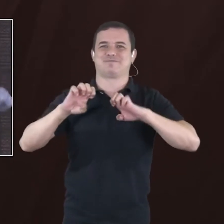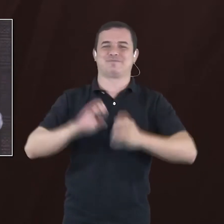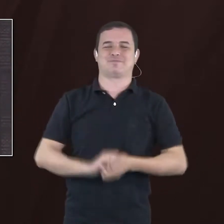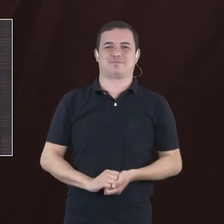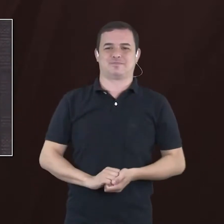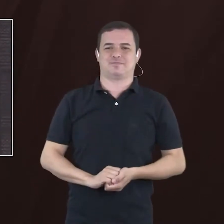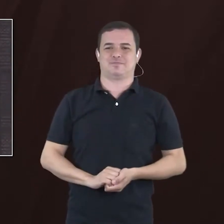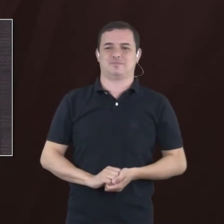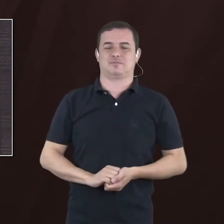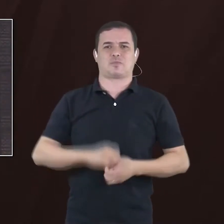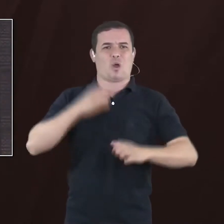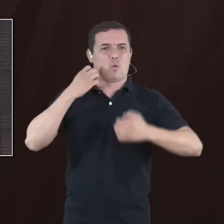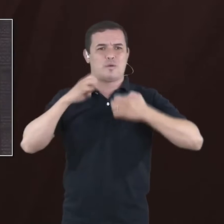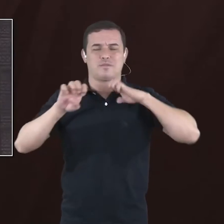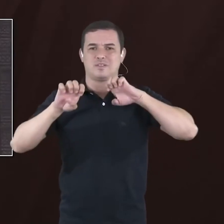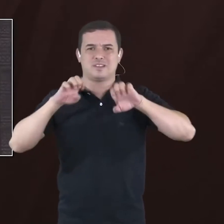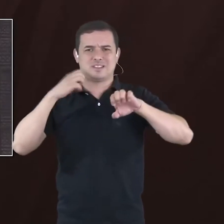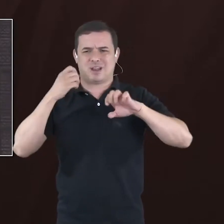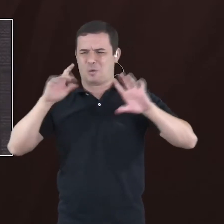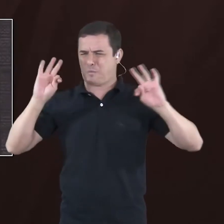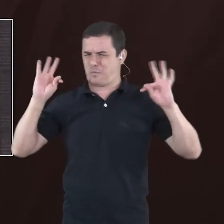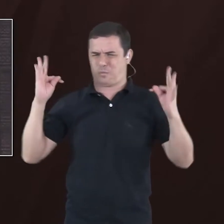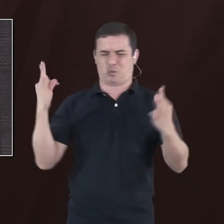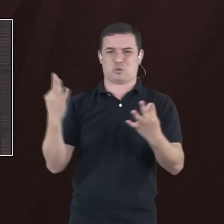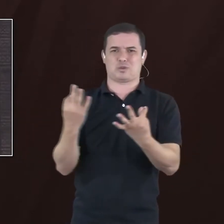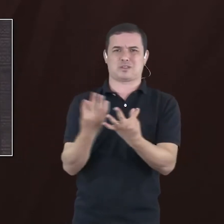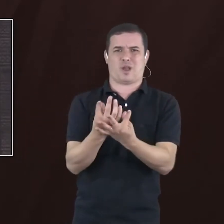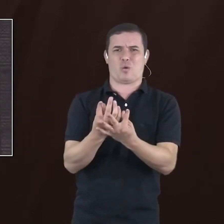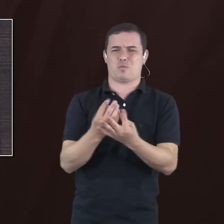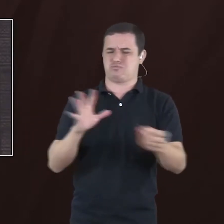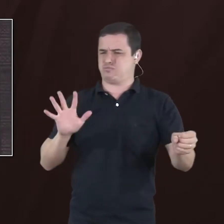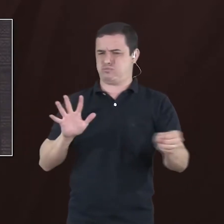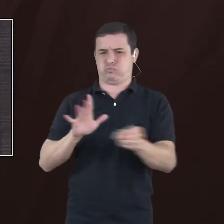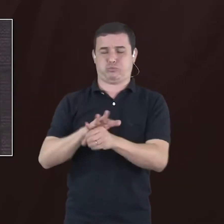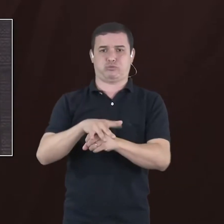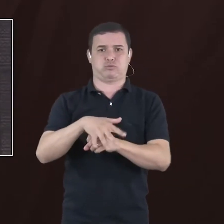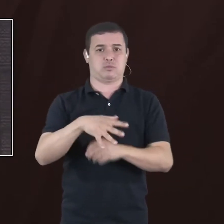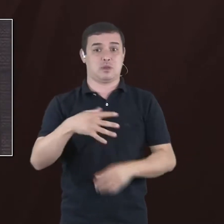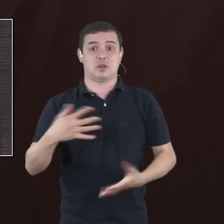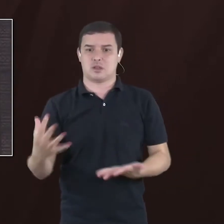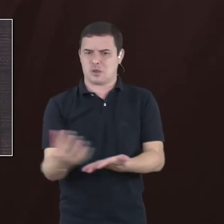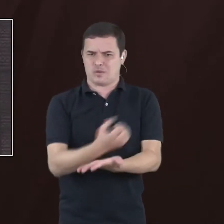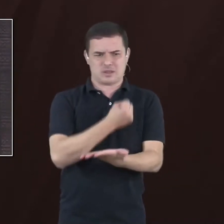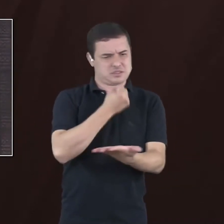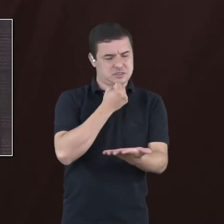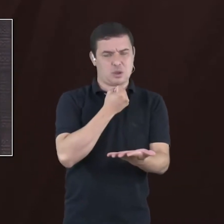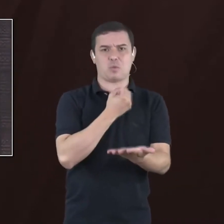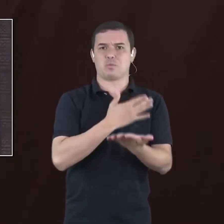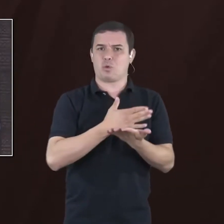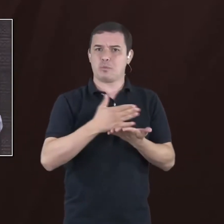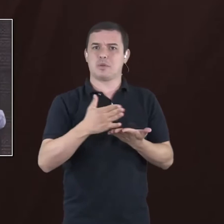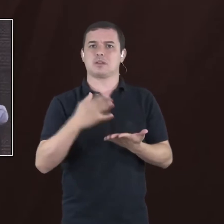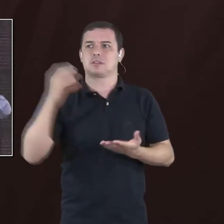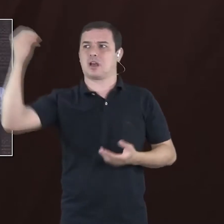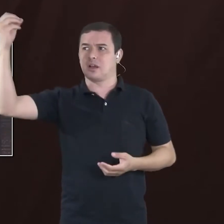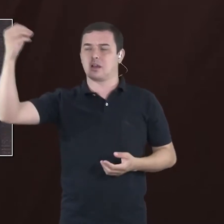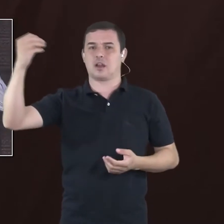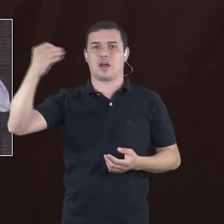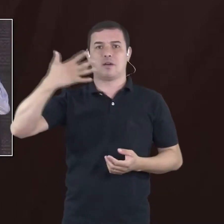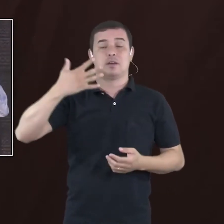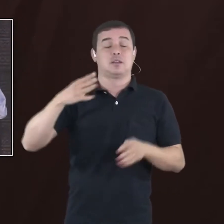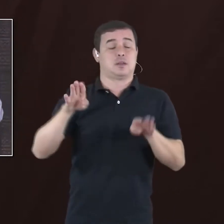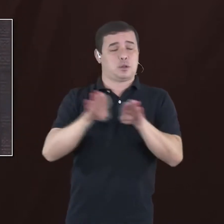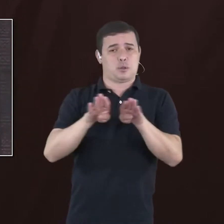O evangelho completo. Não só da salvação, né, pela graça, mas